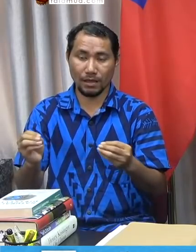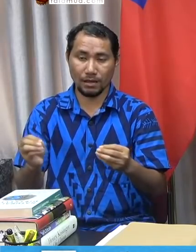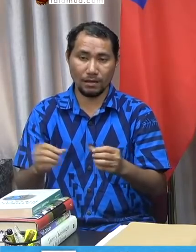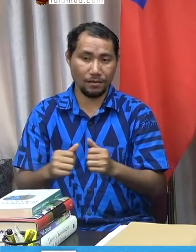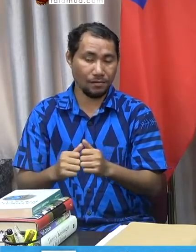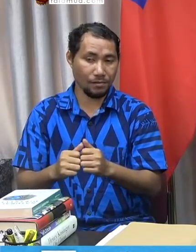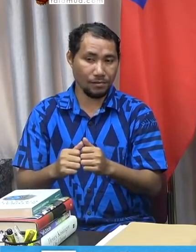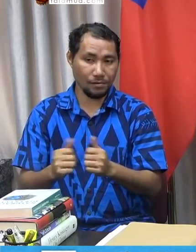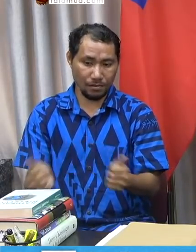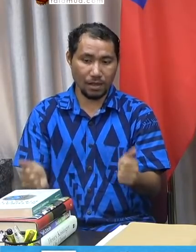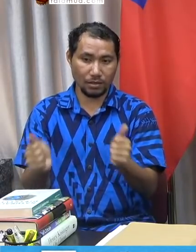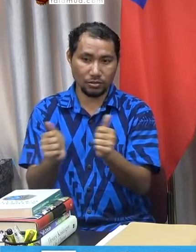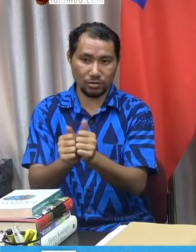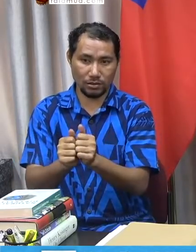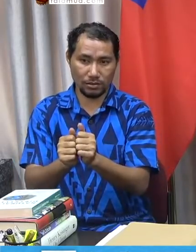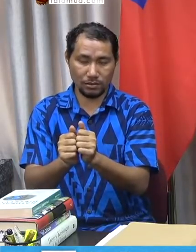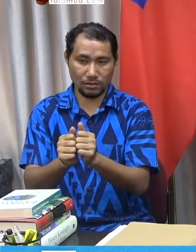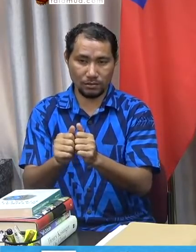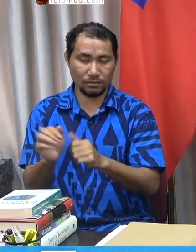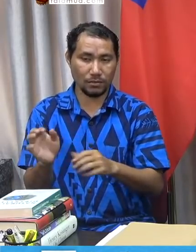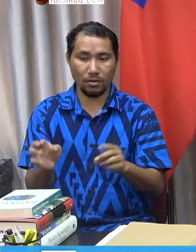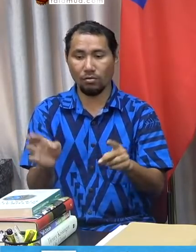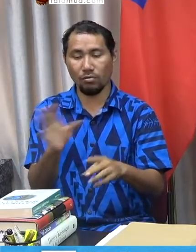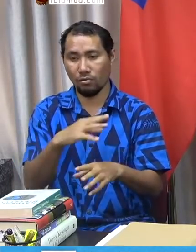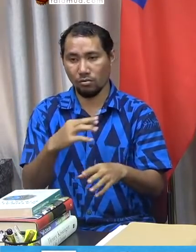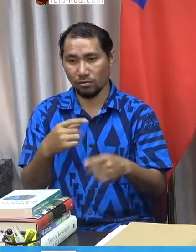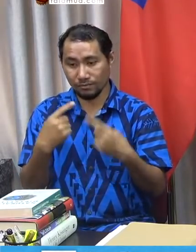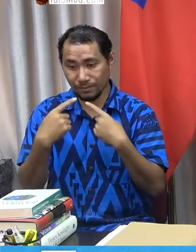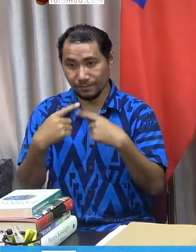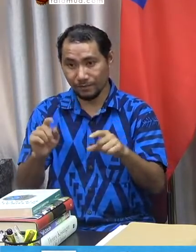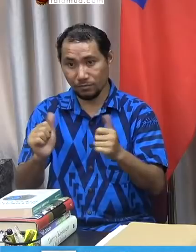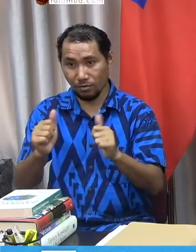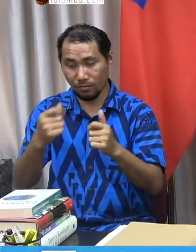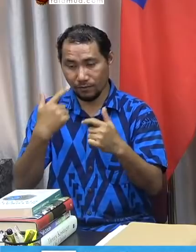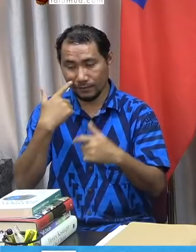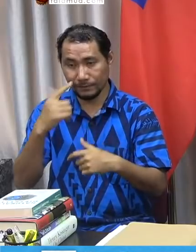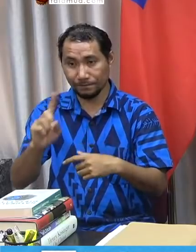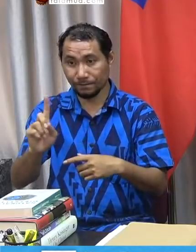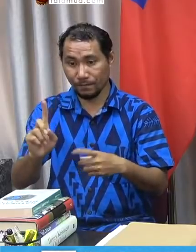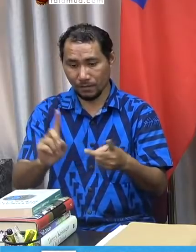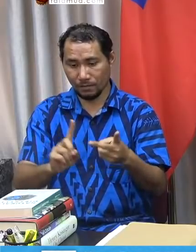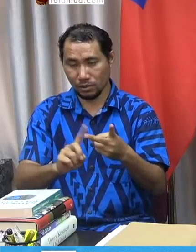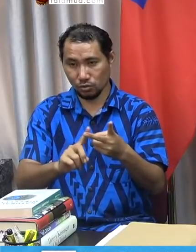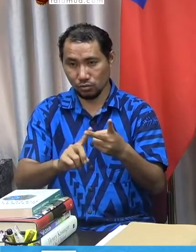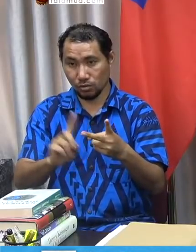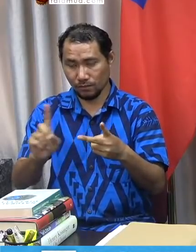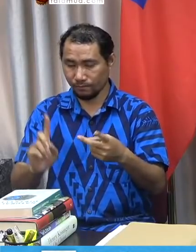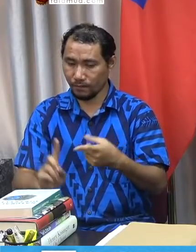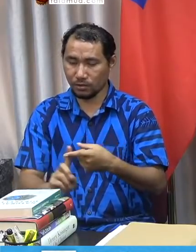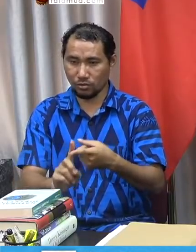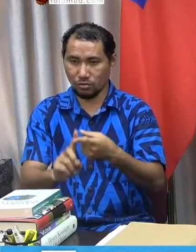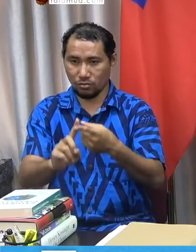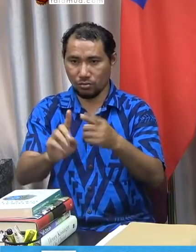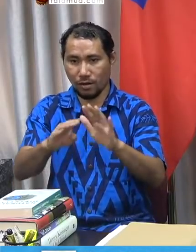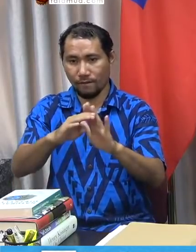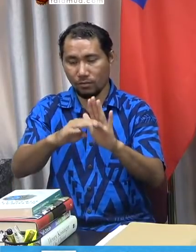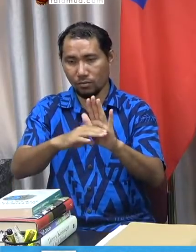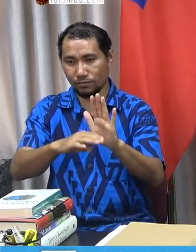lona lua ia whaanga solo le nei tulafono i ona tulaga masani i tutonu o le